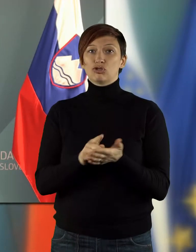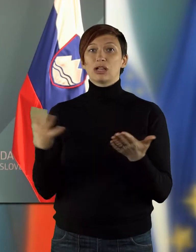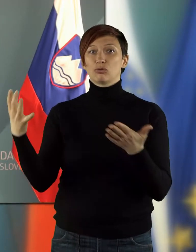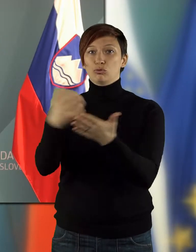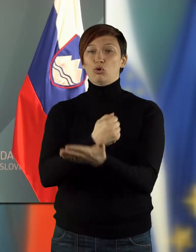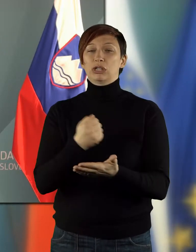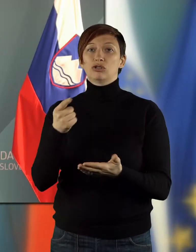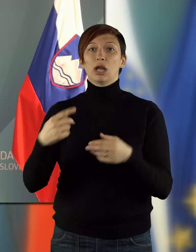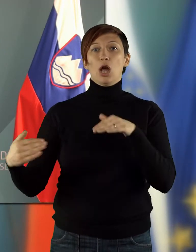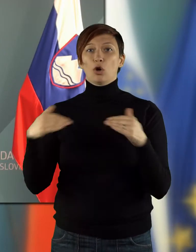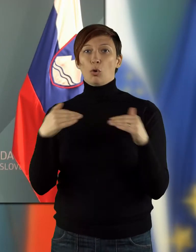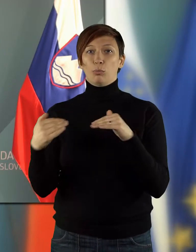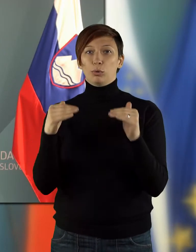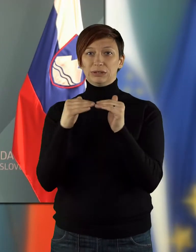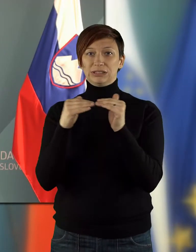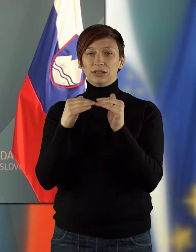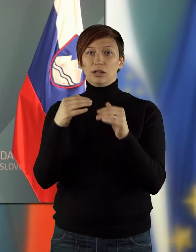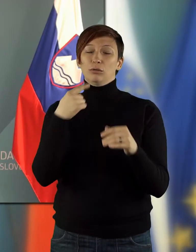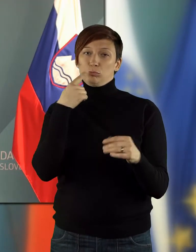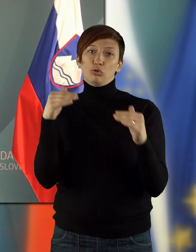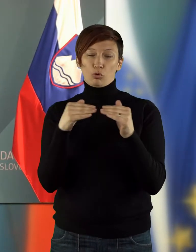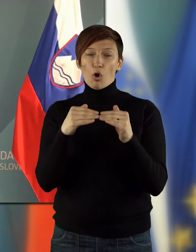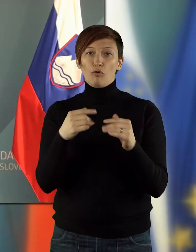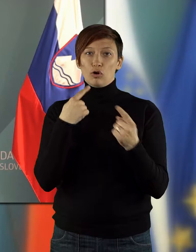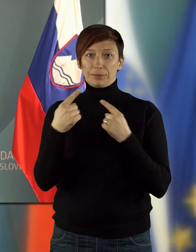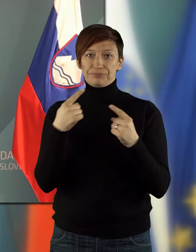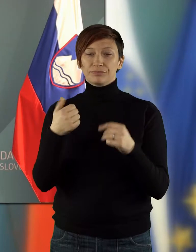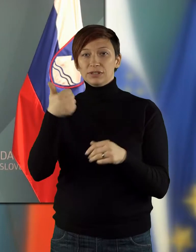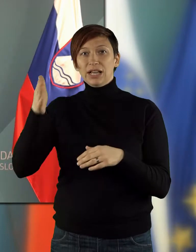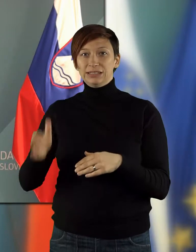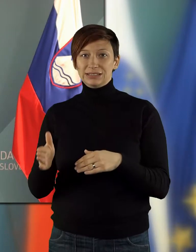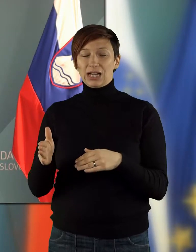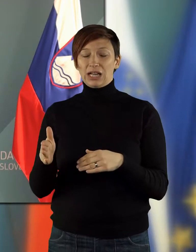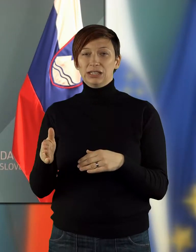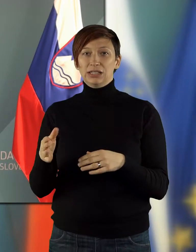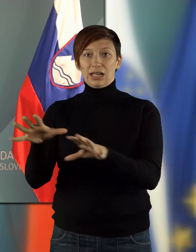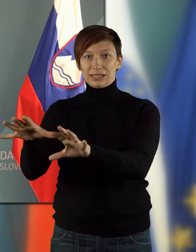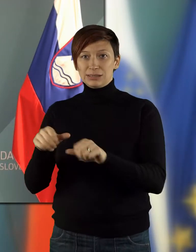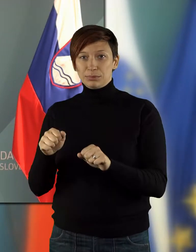času doseči nek kompromisni, torej dogovor, ki bo na eni strani